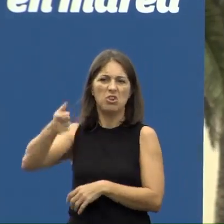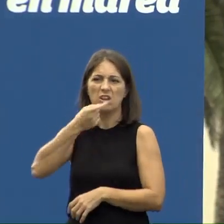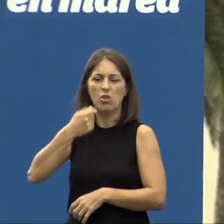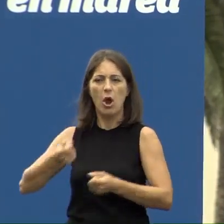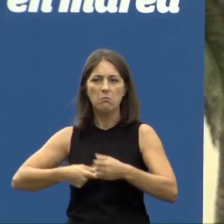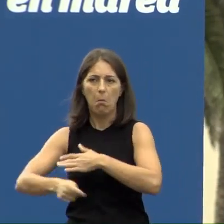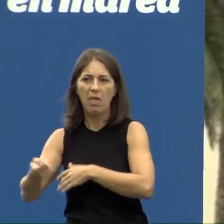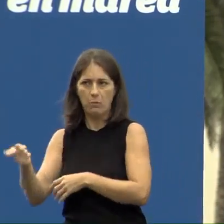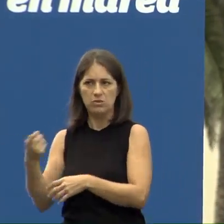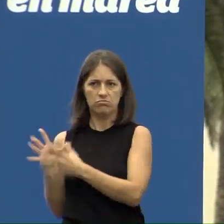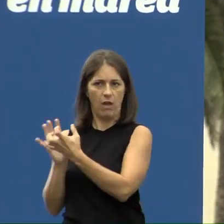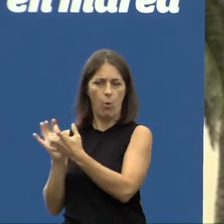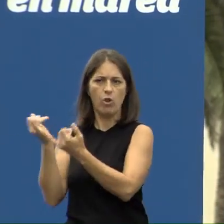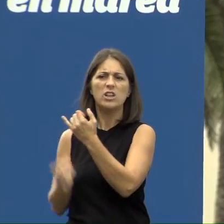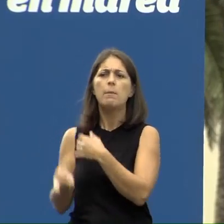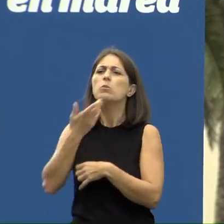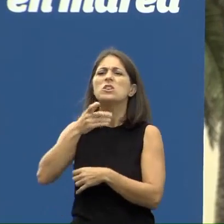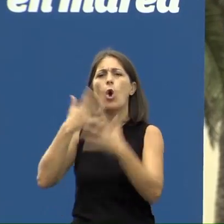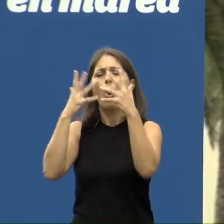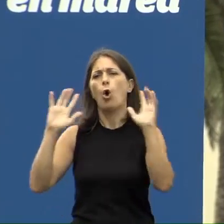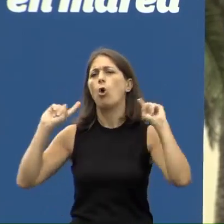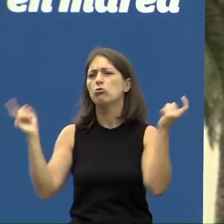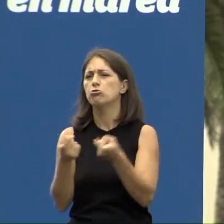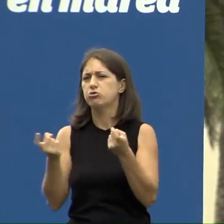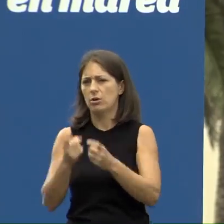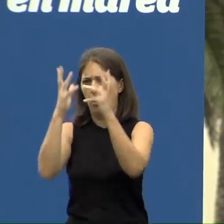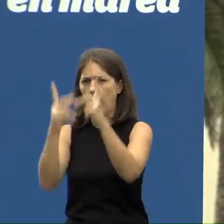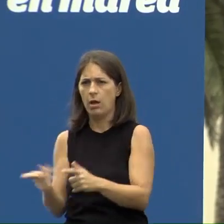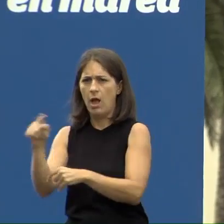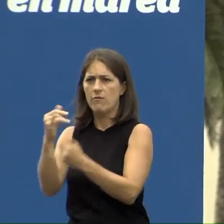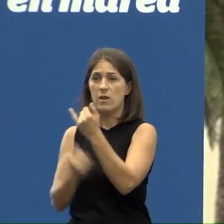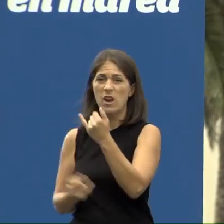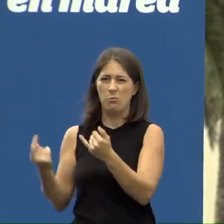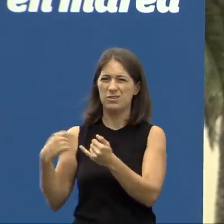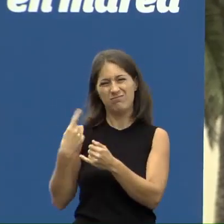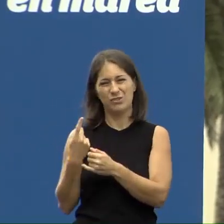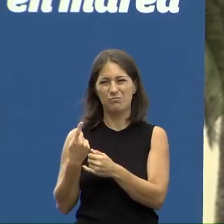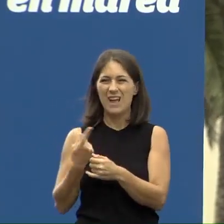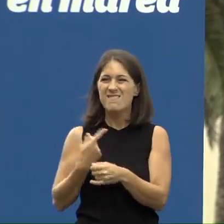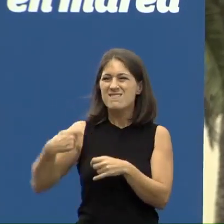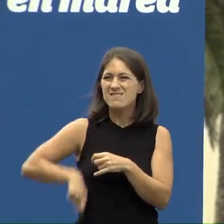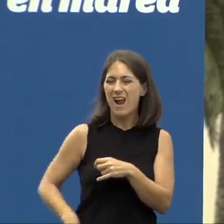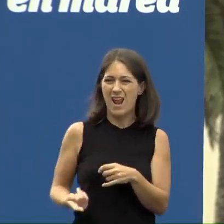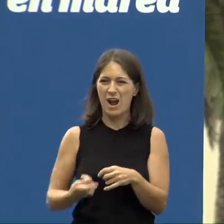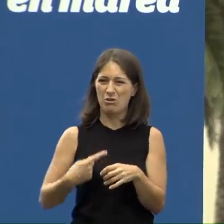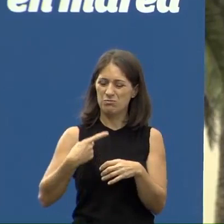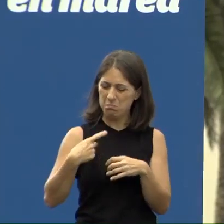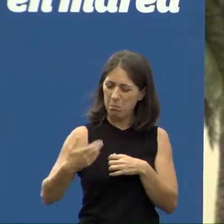consellos de administración que precarizan as nosas vidas a través da rapiña e a través dos salarios precarios.